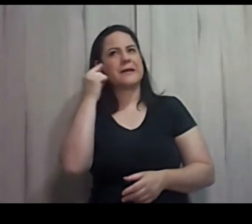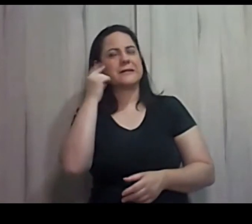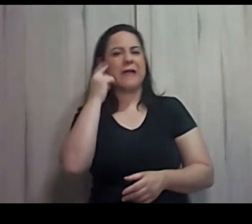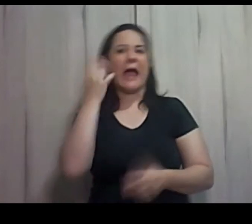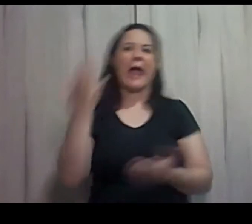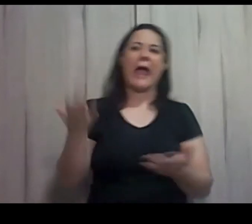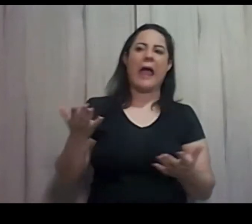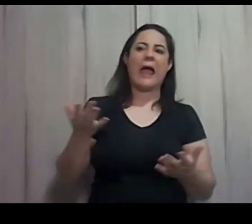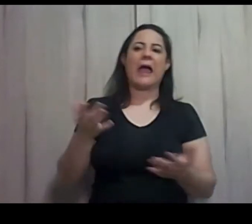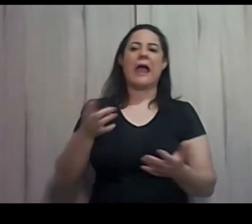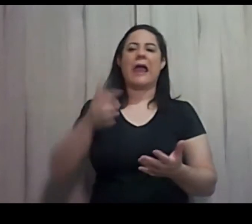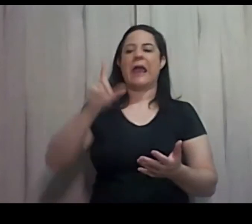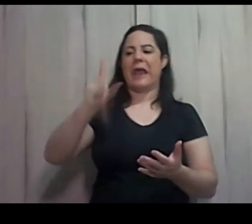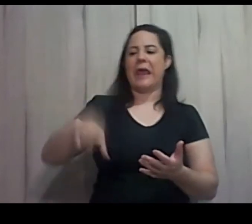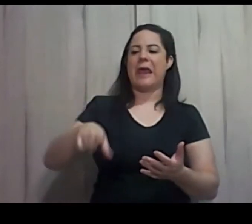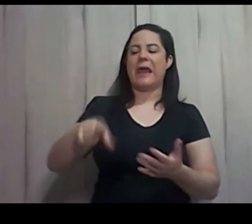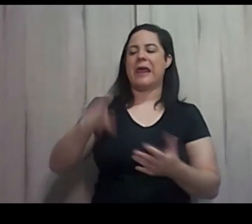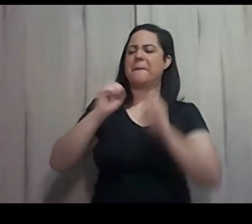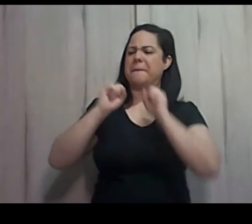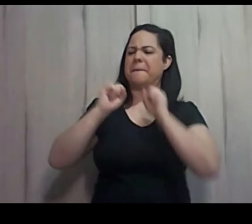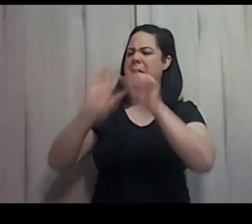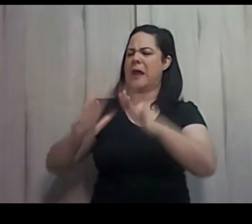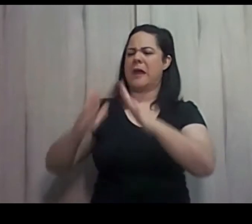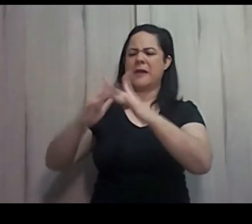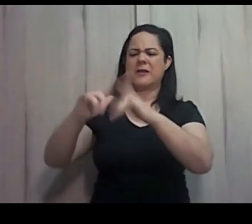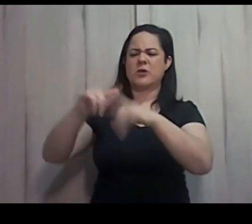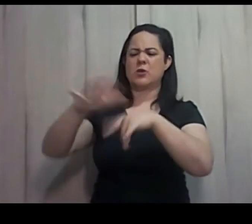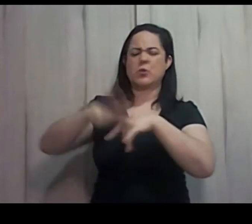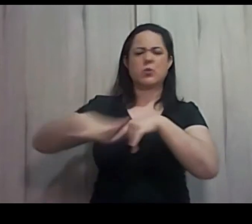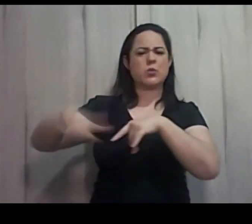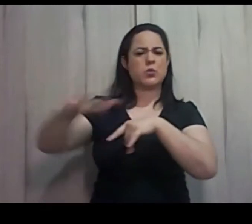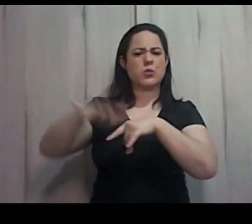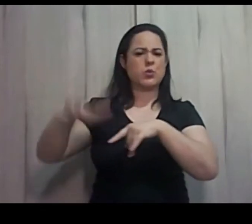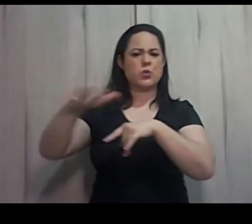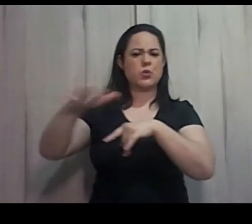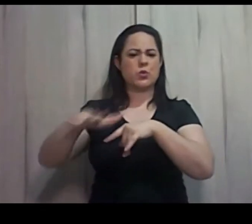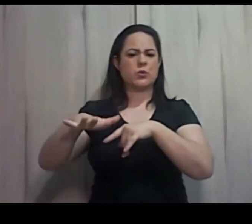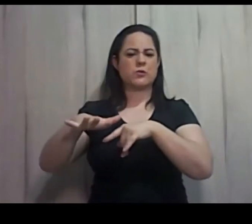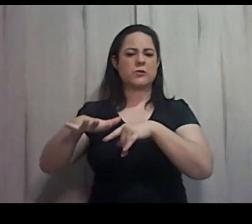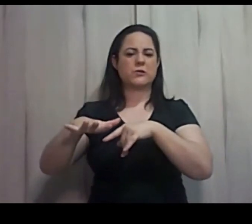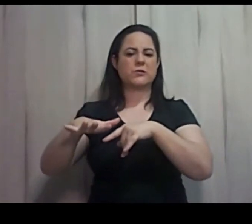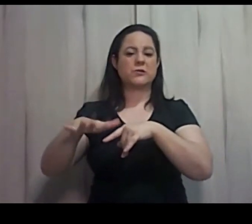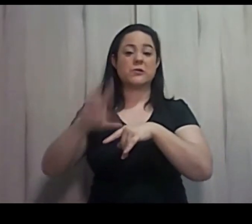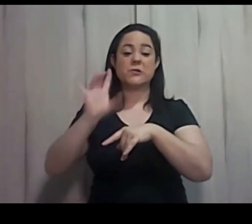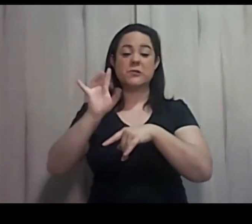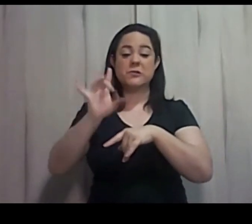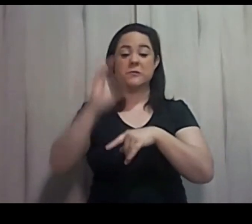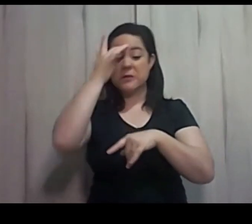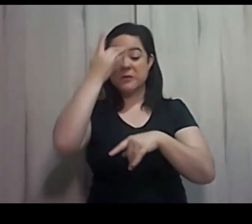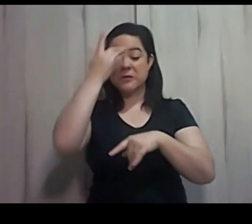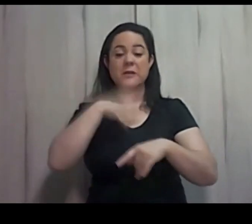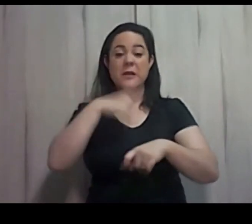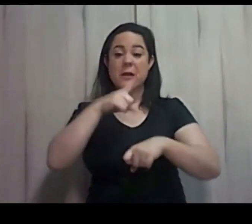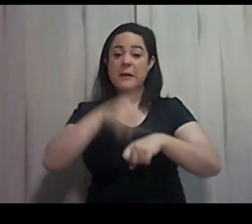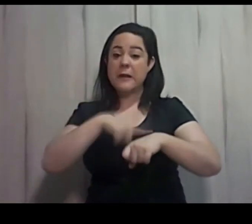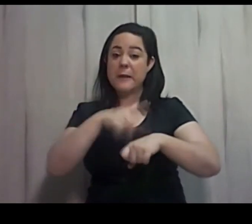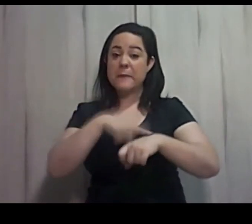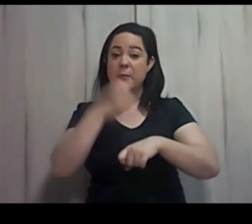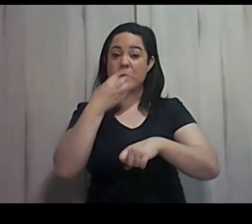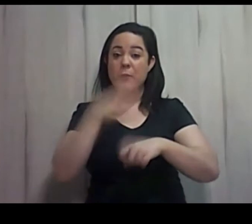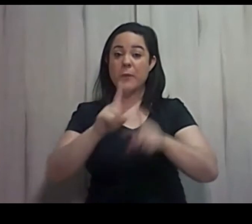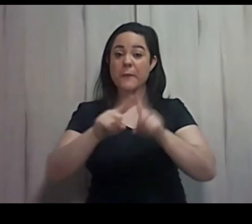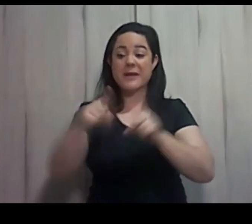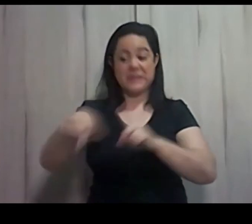que igreja abençoada, comunidade abençoada, cristão abençoado é aquele que só passa bons momentos. Mas a igreja de Filadélfia